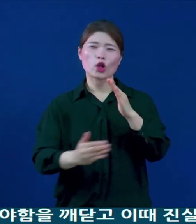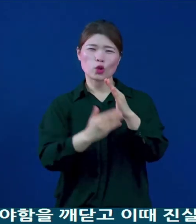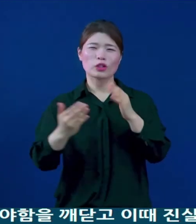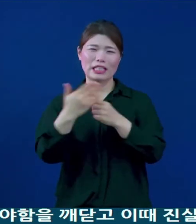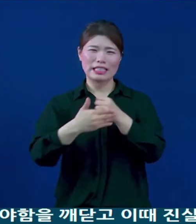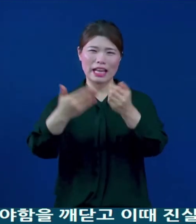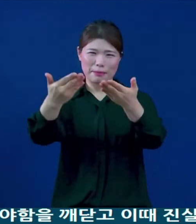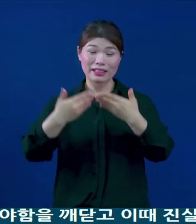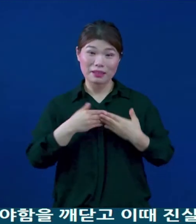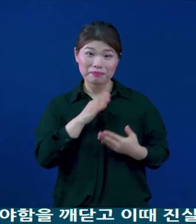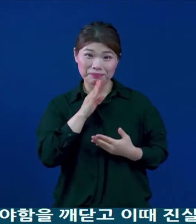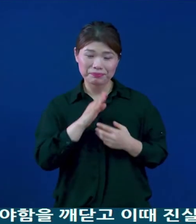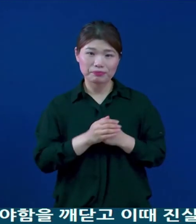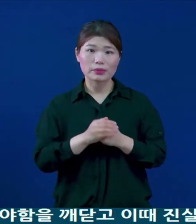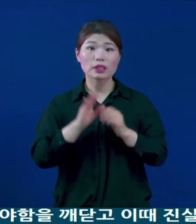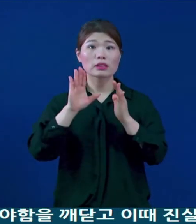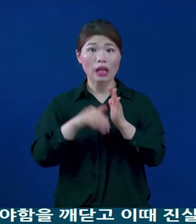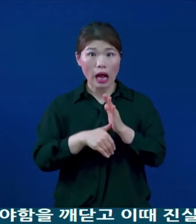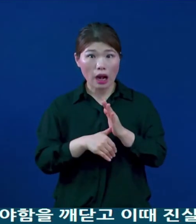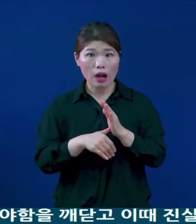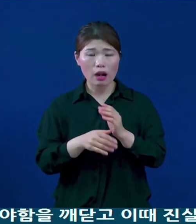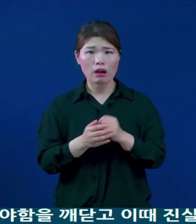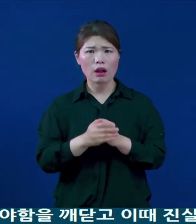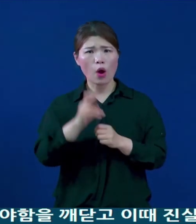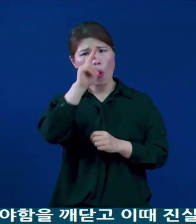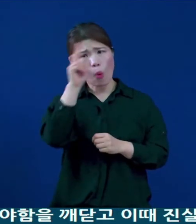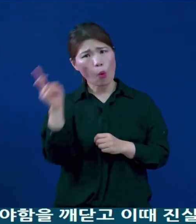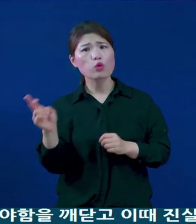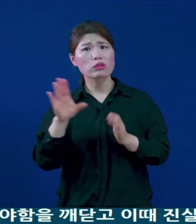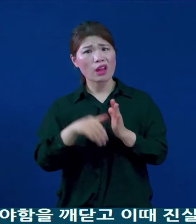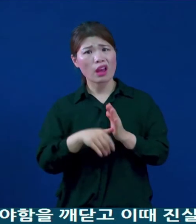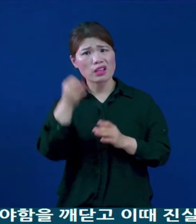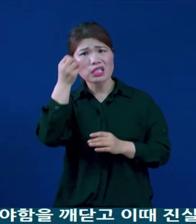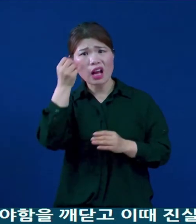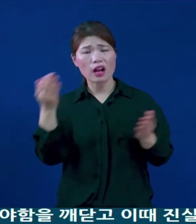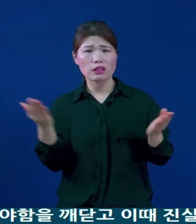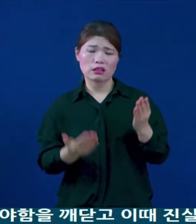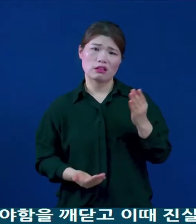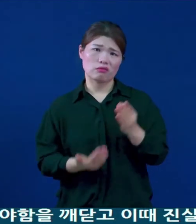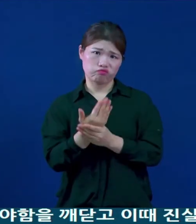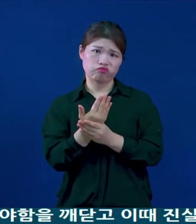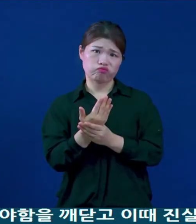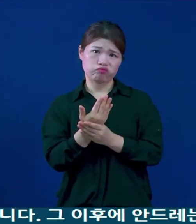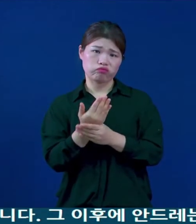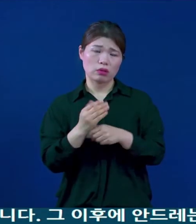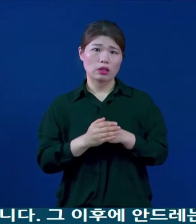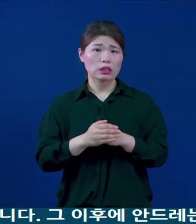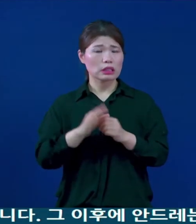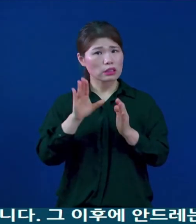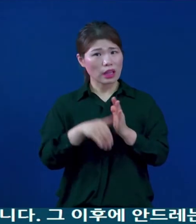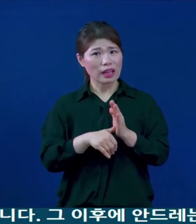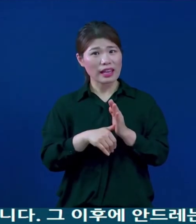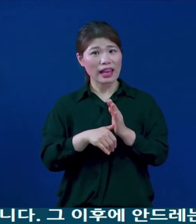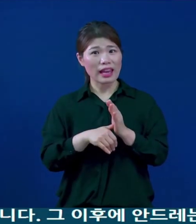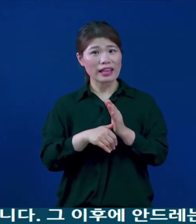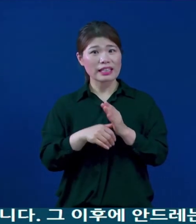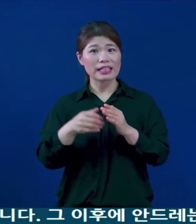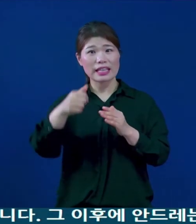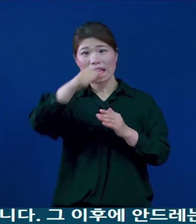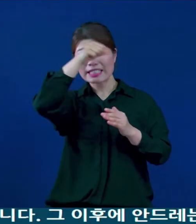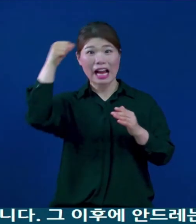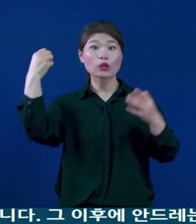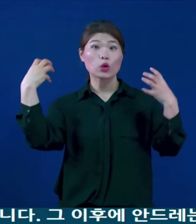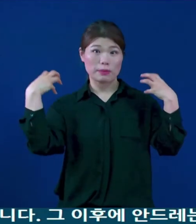압니다. 그런데 그날 오후에 이상한 일이 생겼습니다. 그날 오후에 당회가 있었는데,